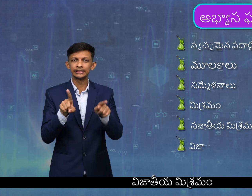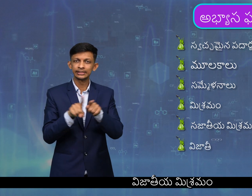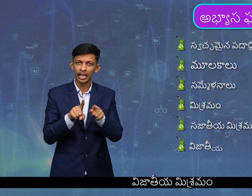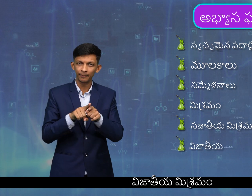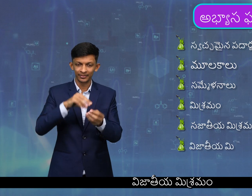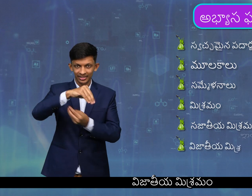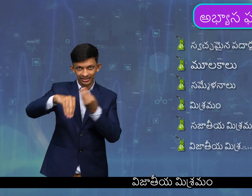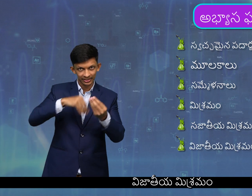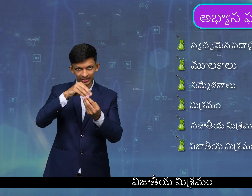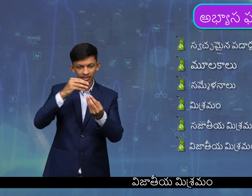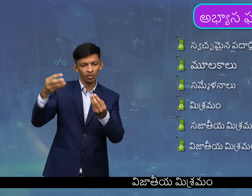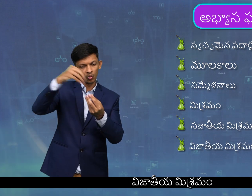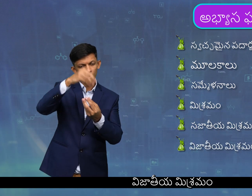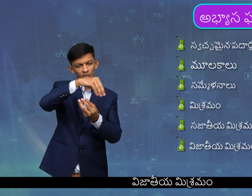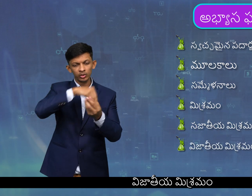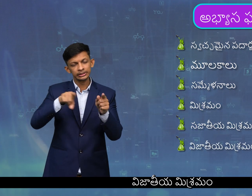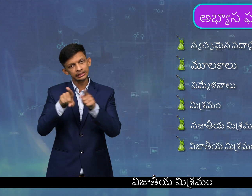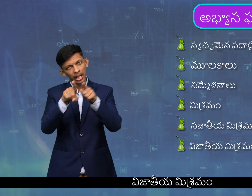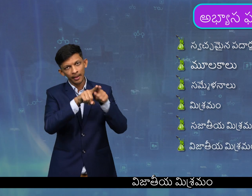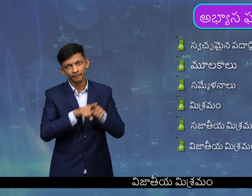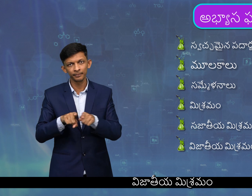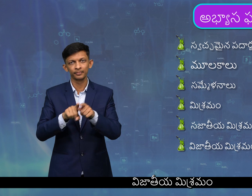విజాతీయ మిశ్రమం.